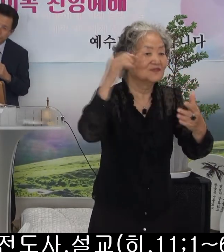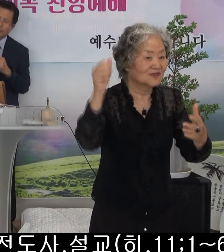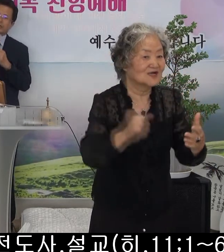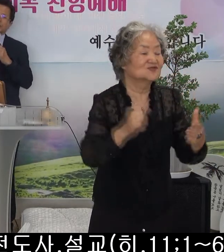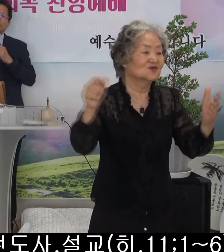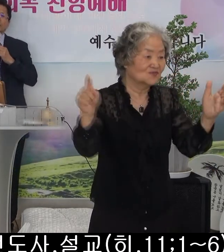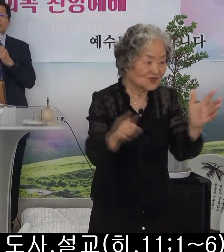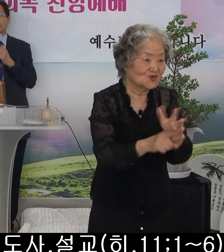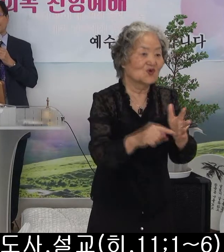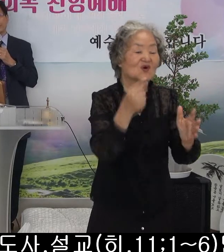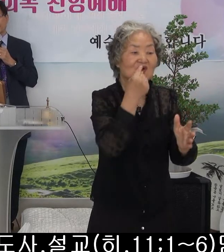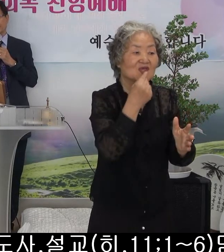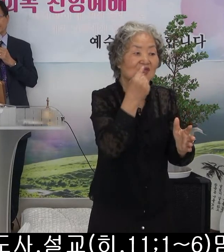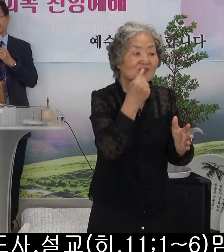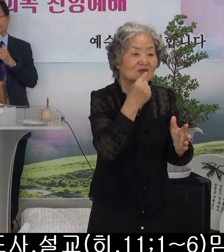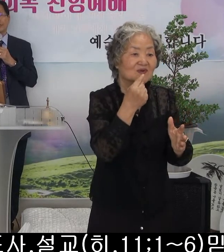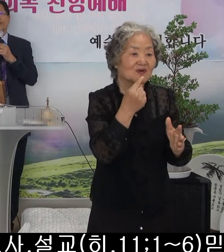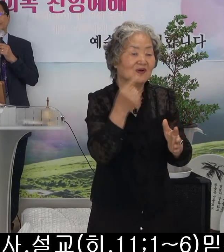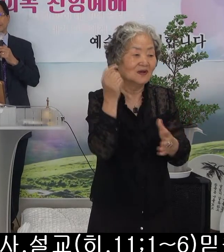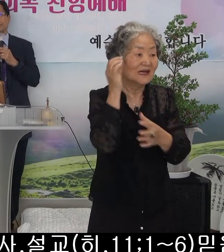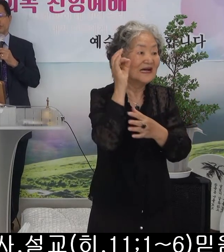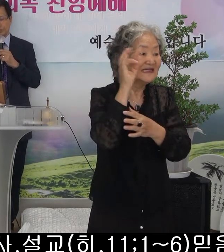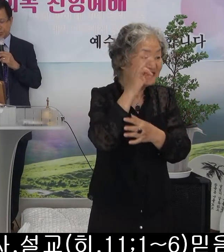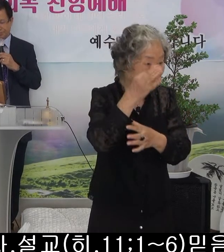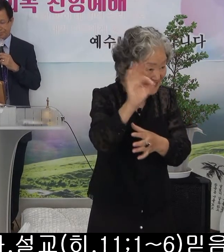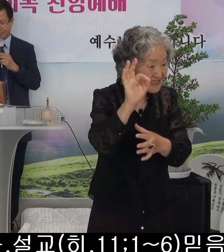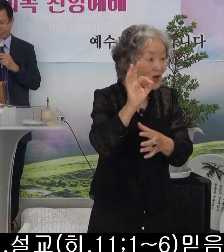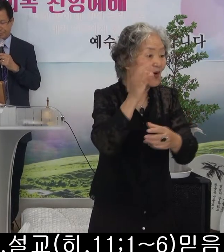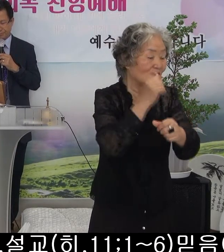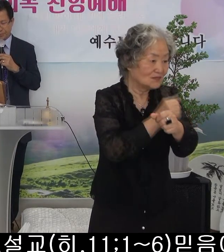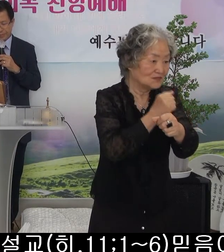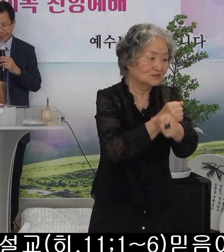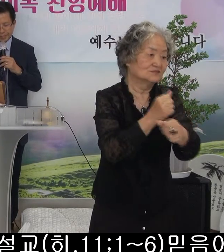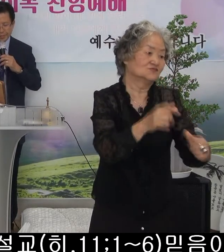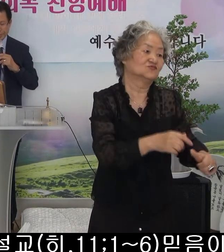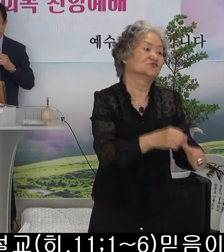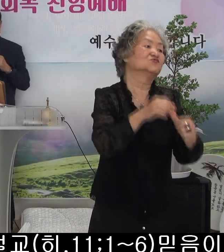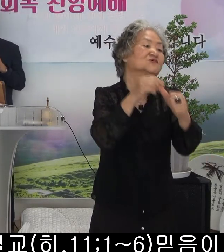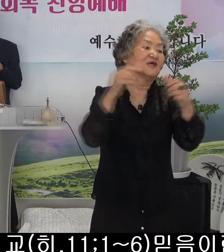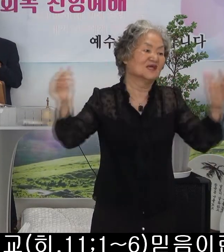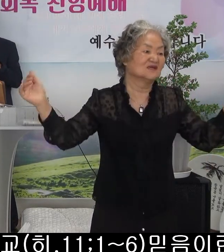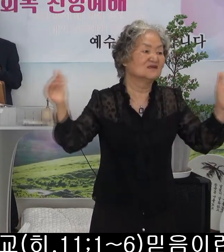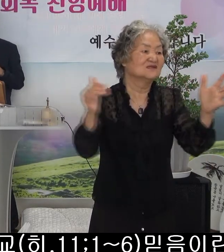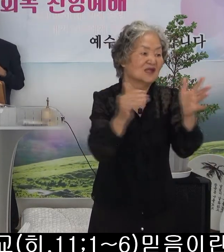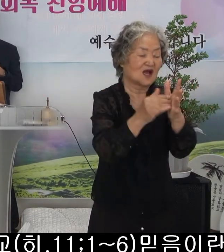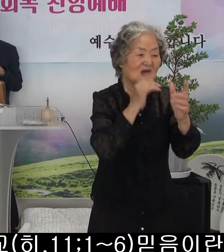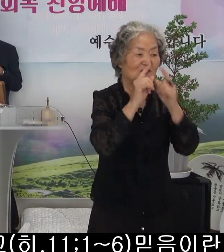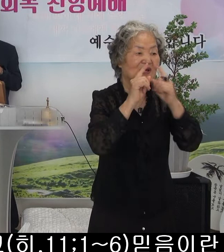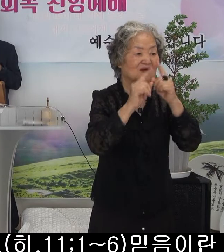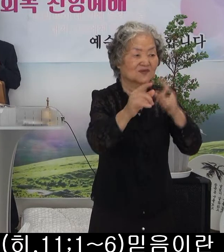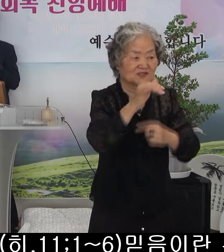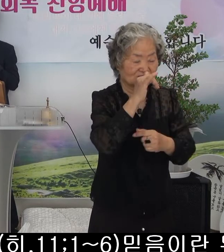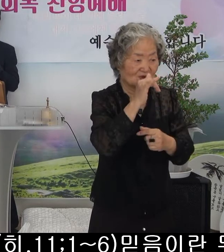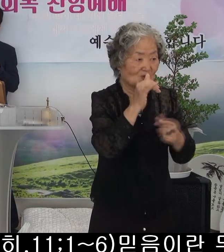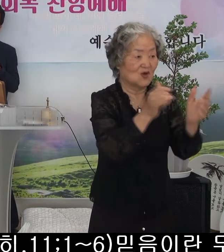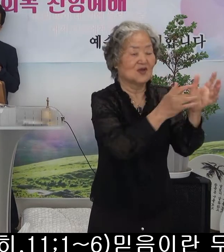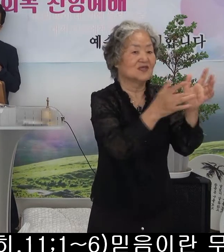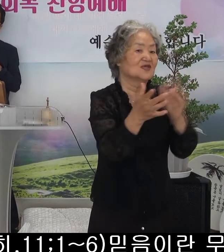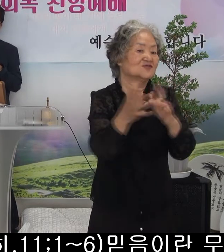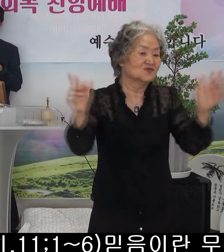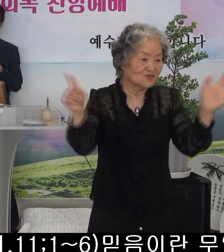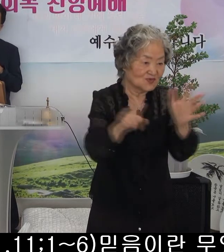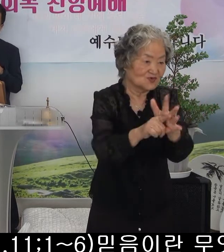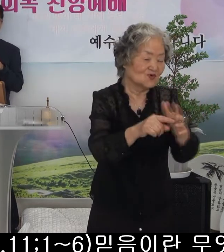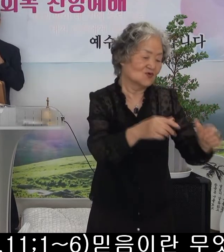구원을 얻는다라고 넘어서는 말씀해주고 있어요. 그런데 예수를 믿고 구원받았다라고 해서 한 번